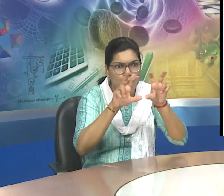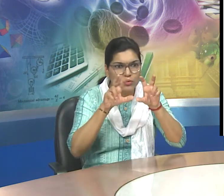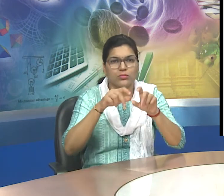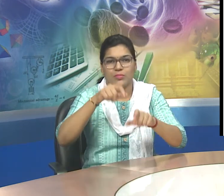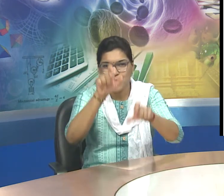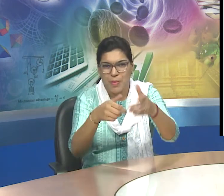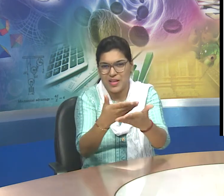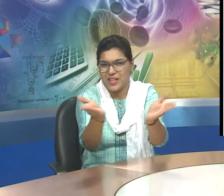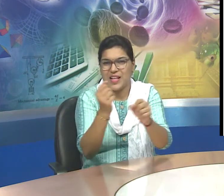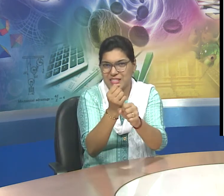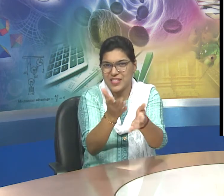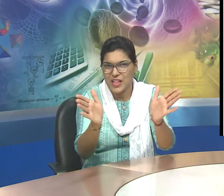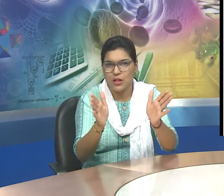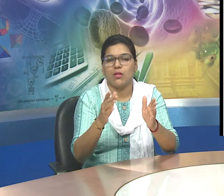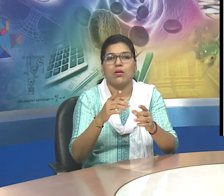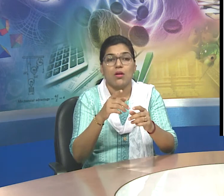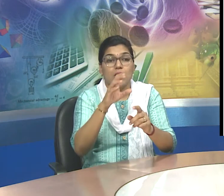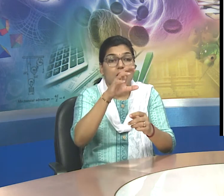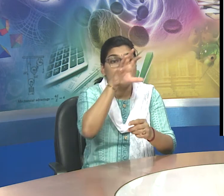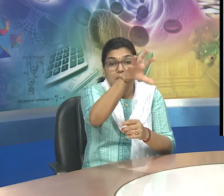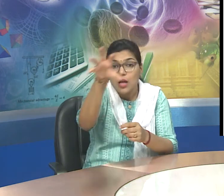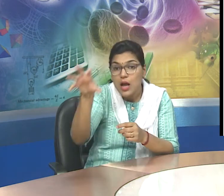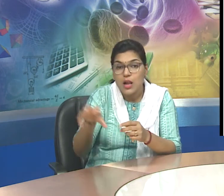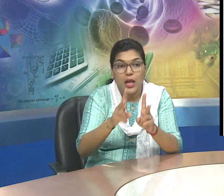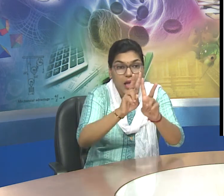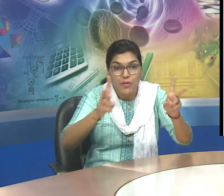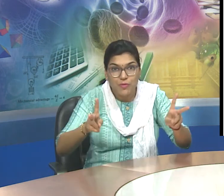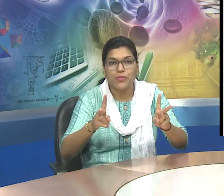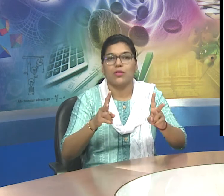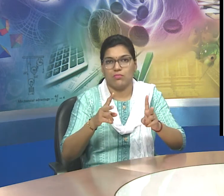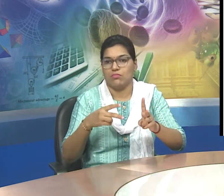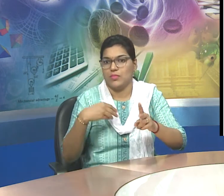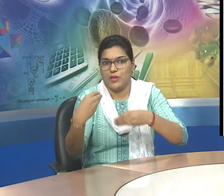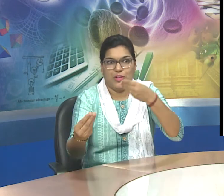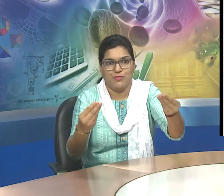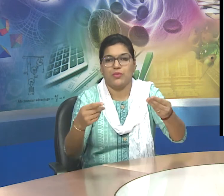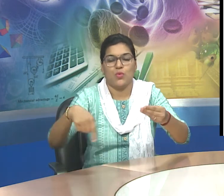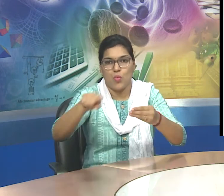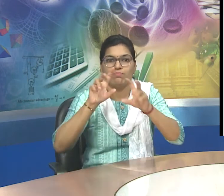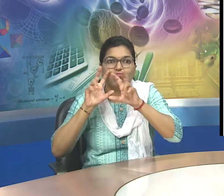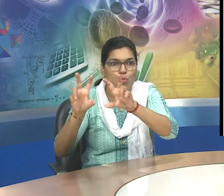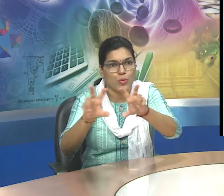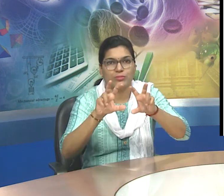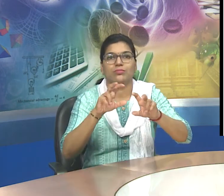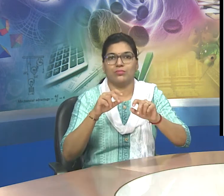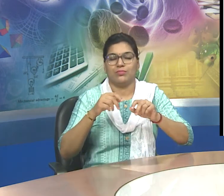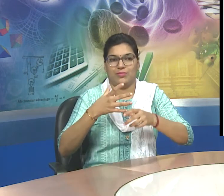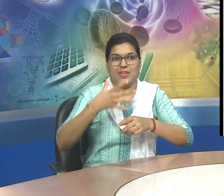वो उसको सुपरवाइज करेगा और ऐसा कह सकते हैं कि वह व्यक्ति डोमिनेट कर रहा है या